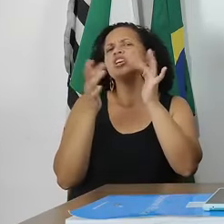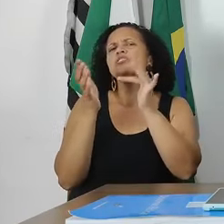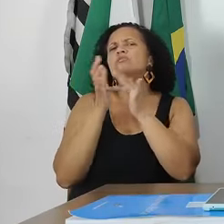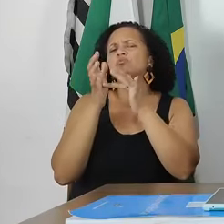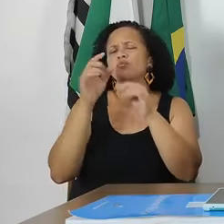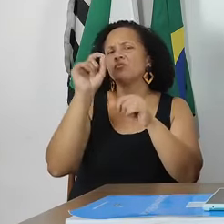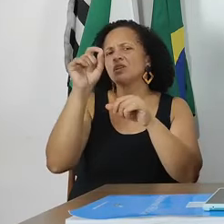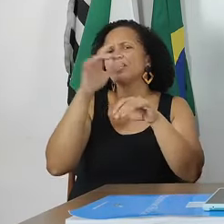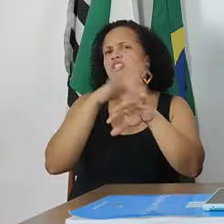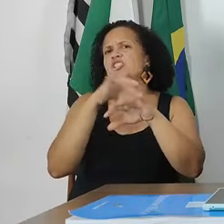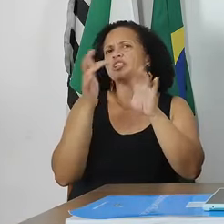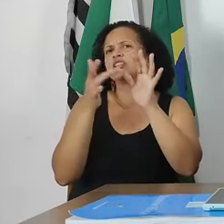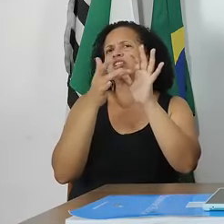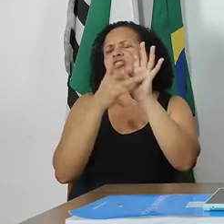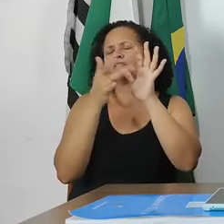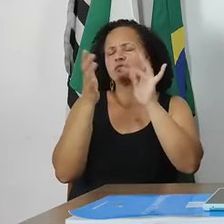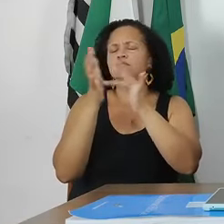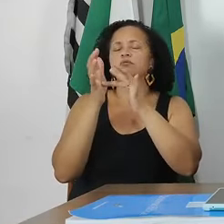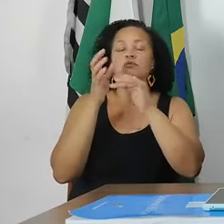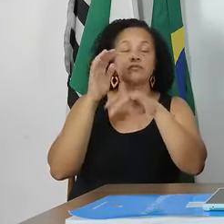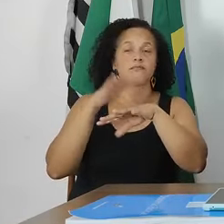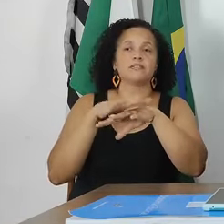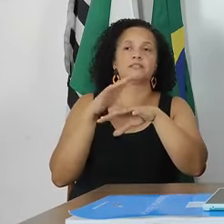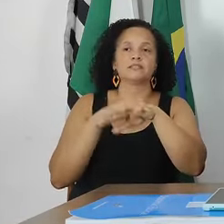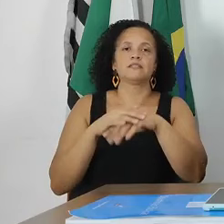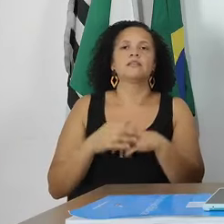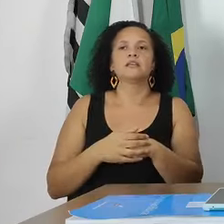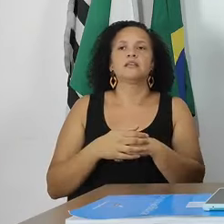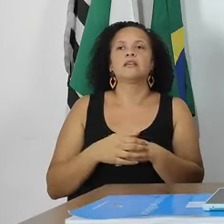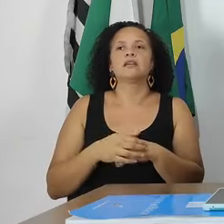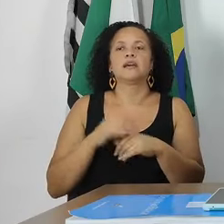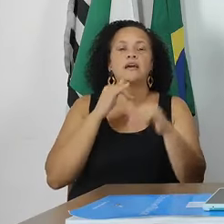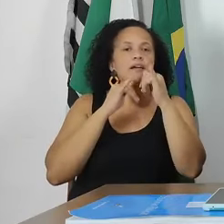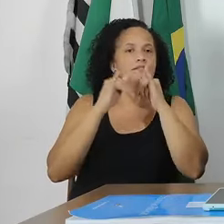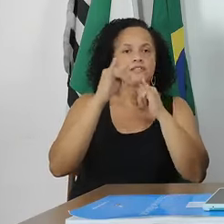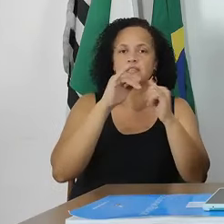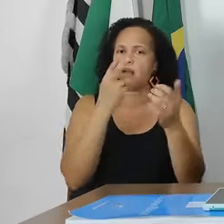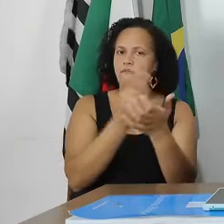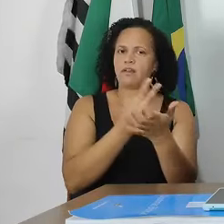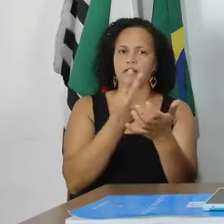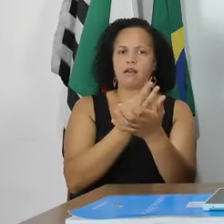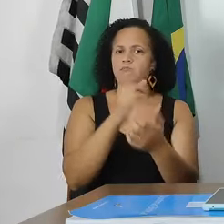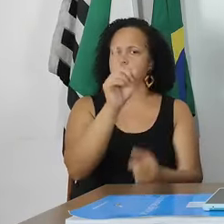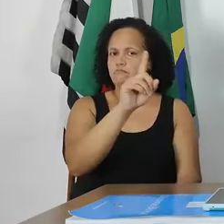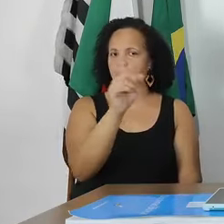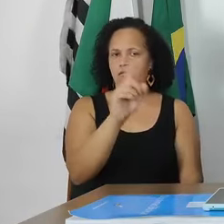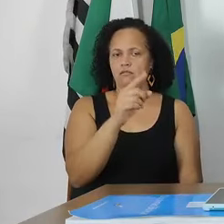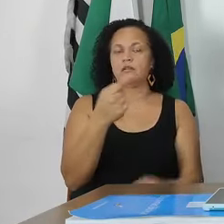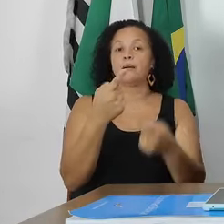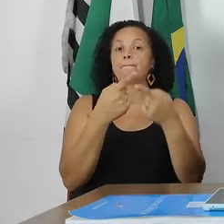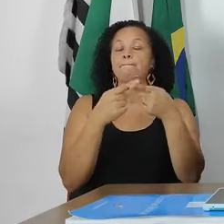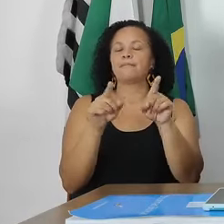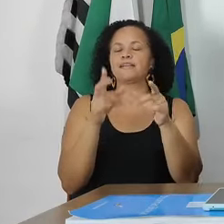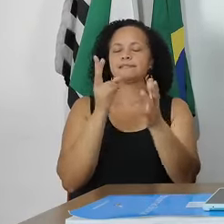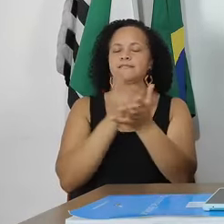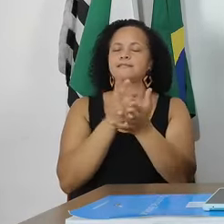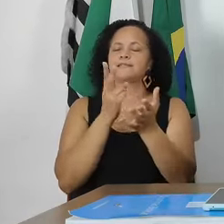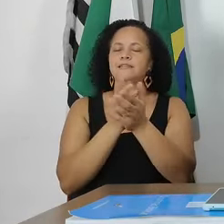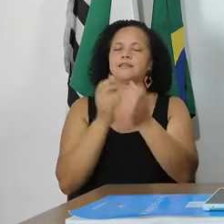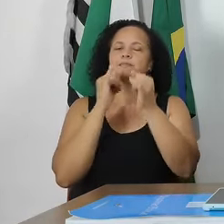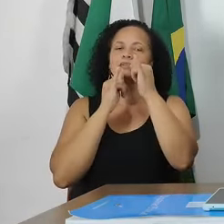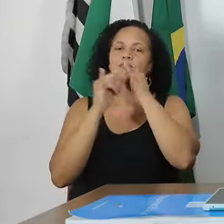o reino de Deus. Em nenhum desses acontecimentos ele vai dividir vídeos, espalhar o caos,